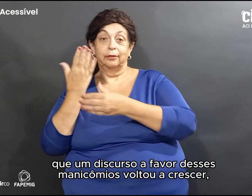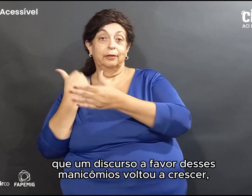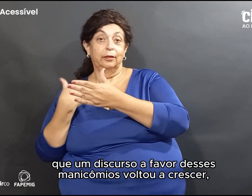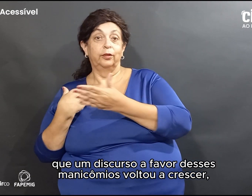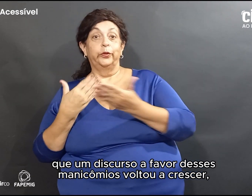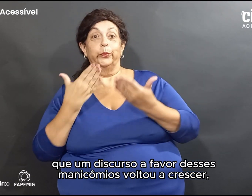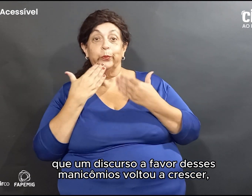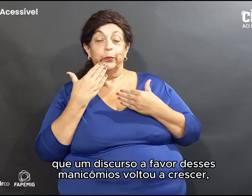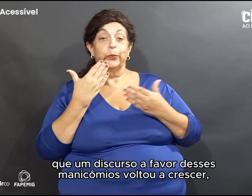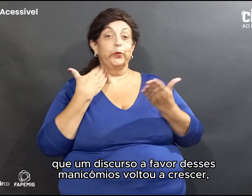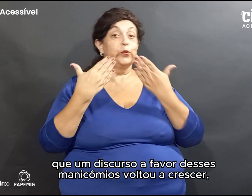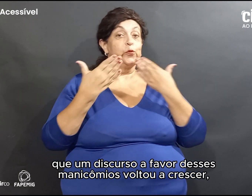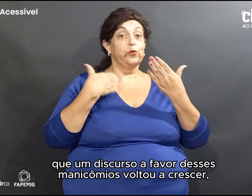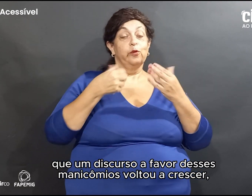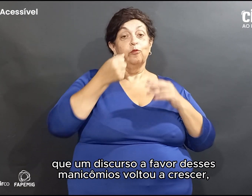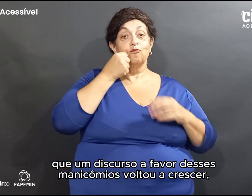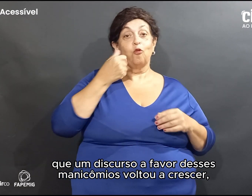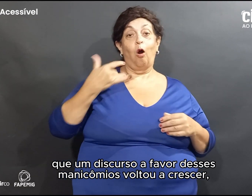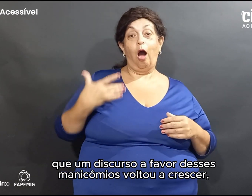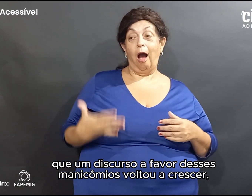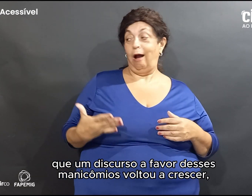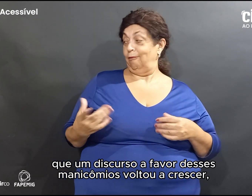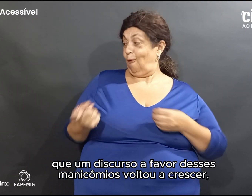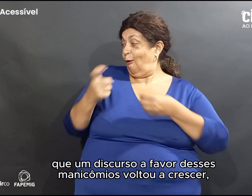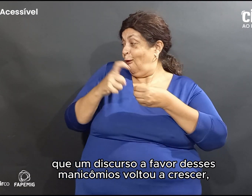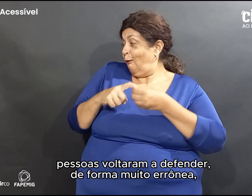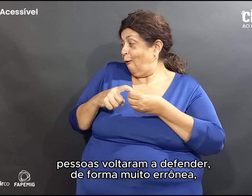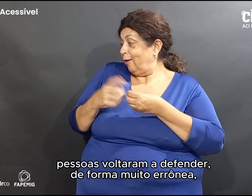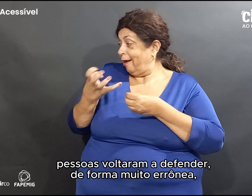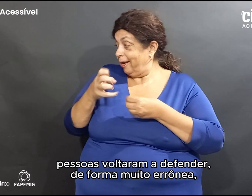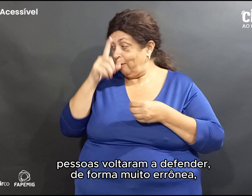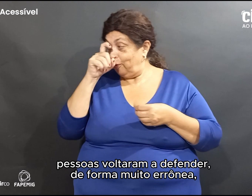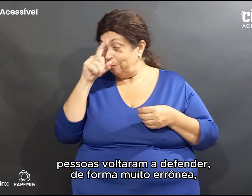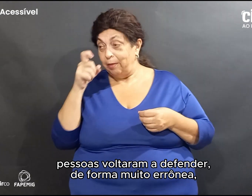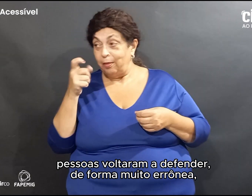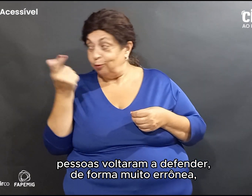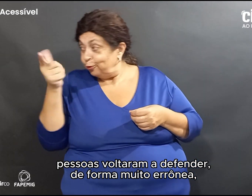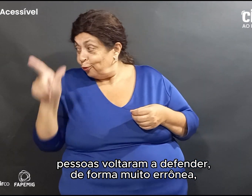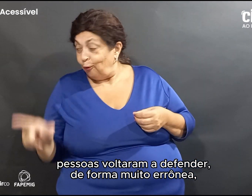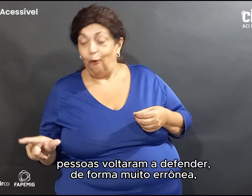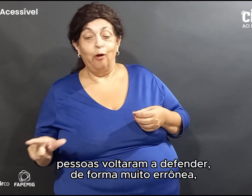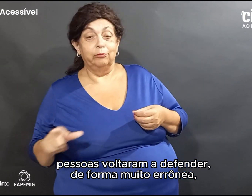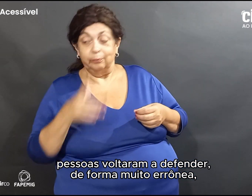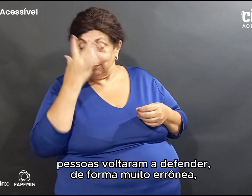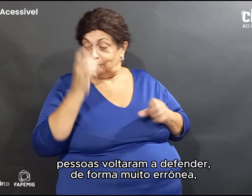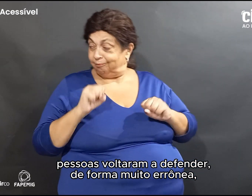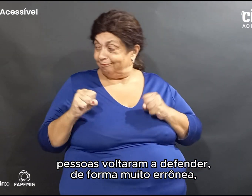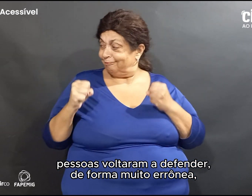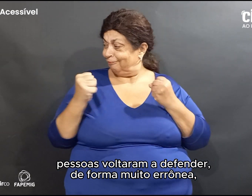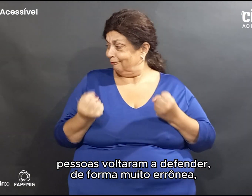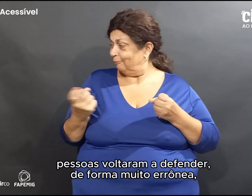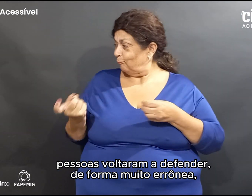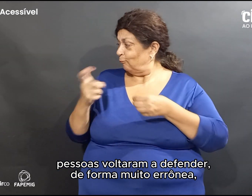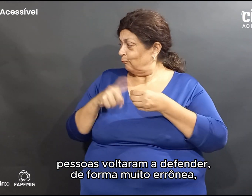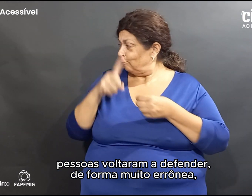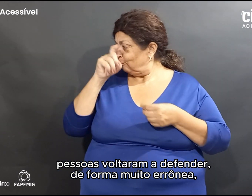favor desses manicômios voltou a crescer, né? Pessoas voltaram a defender de forma muito